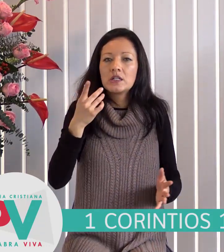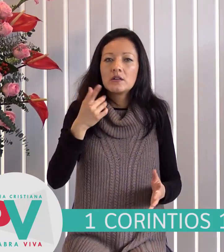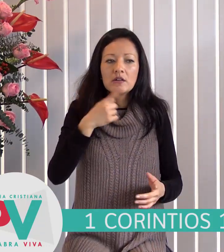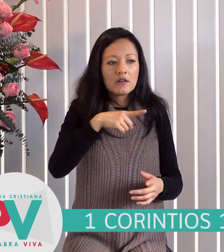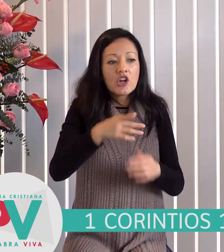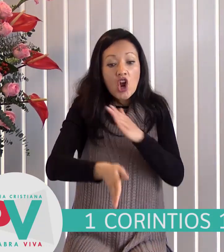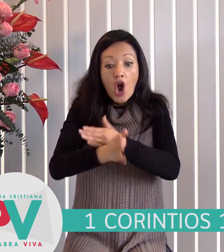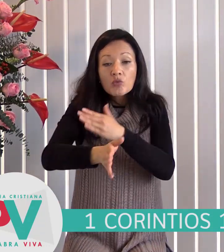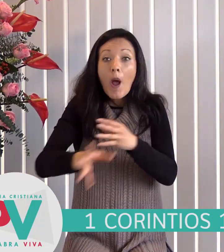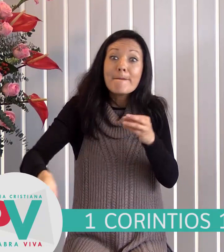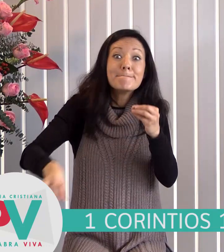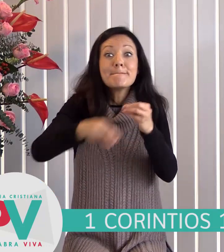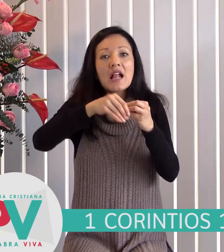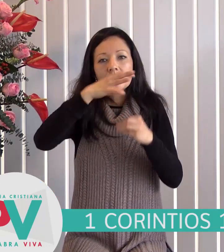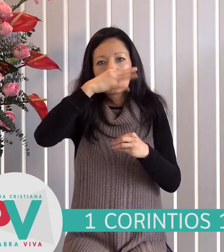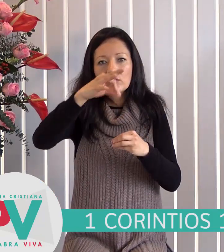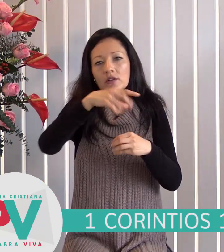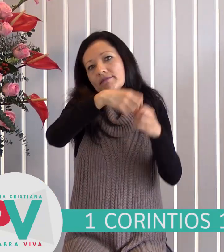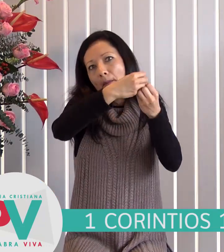a perder peor.